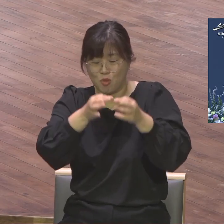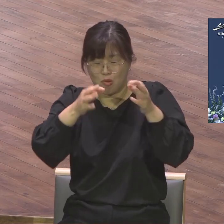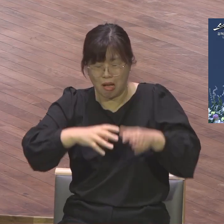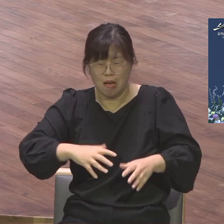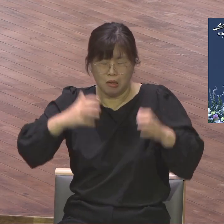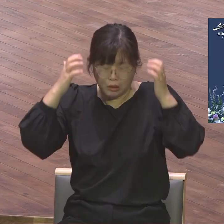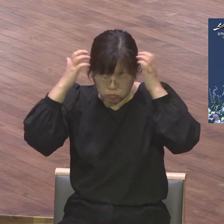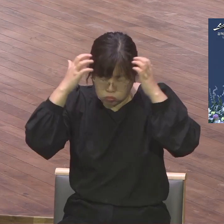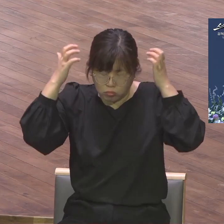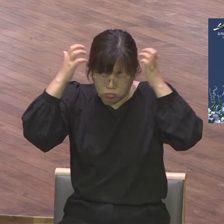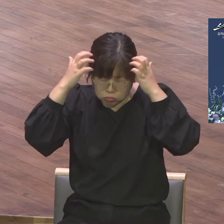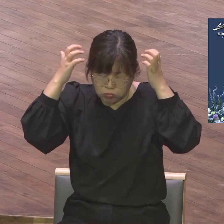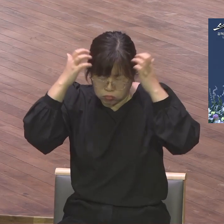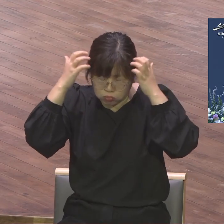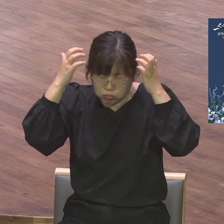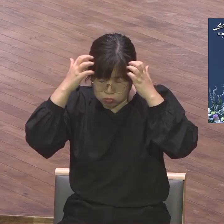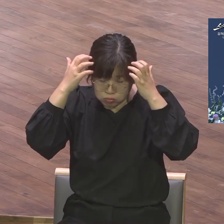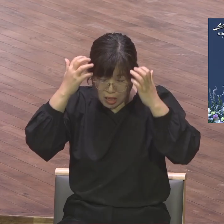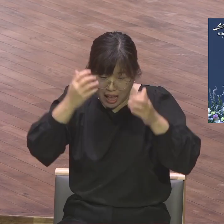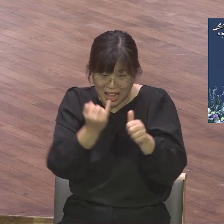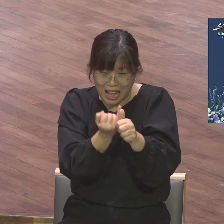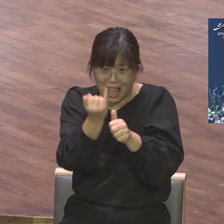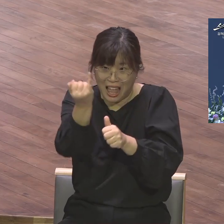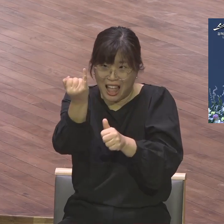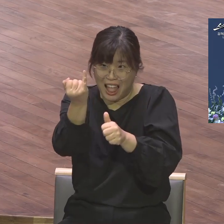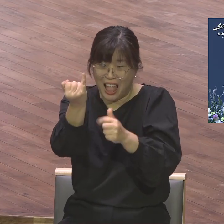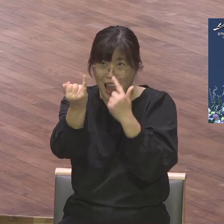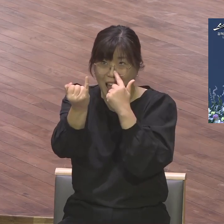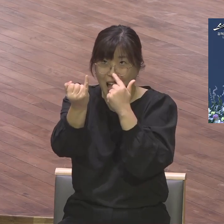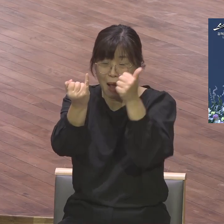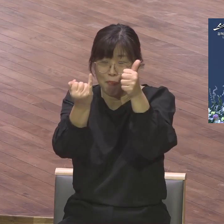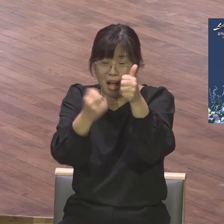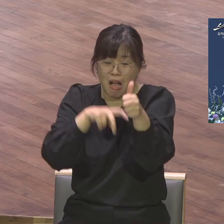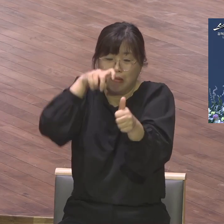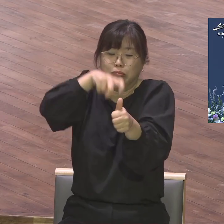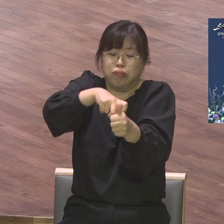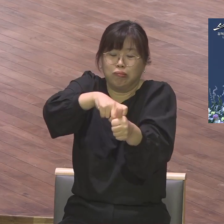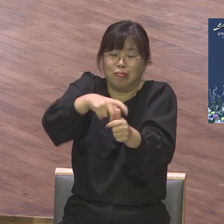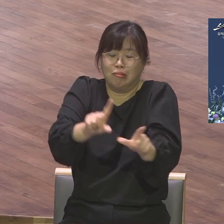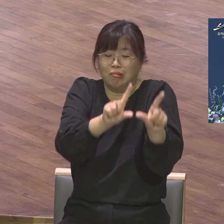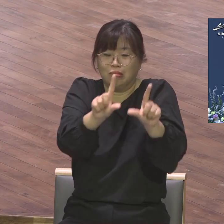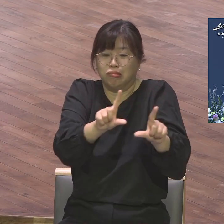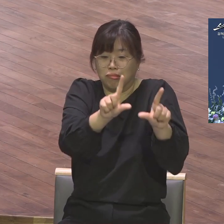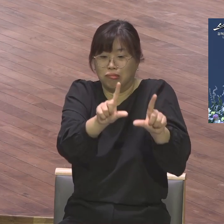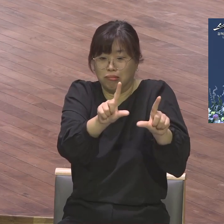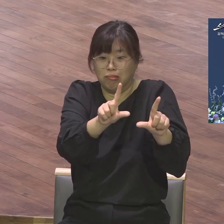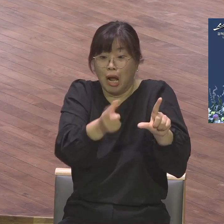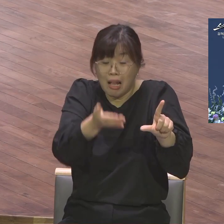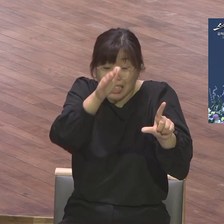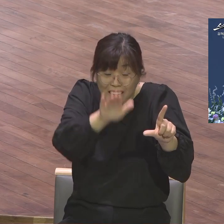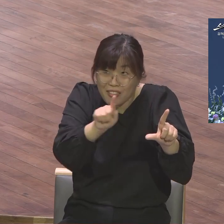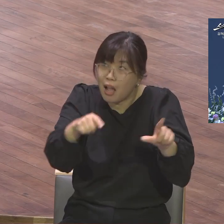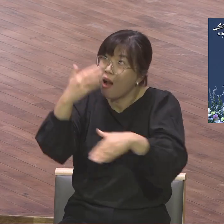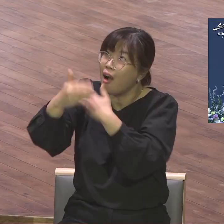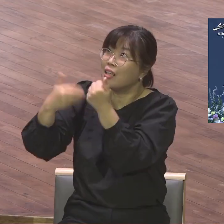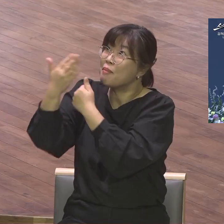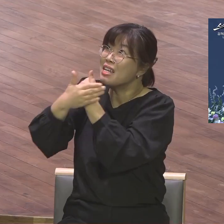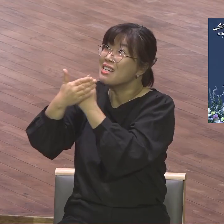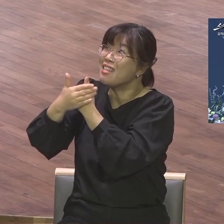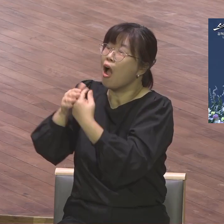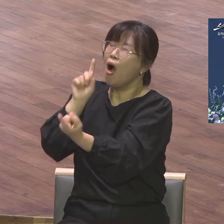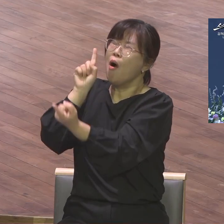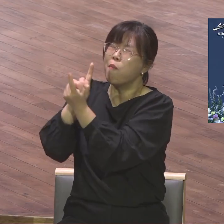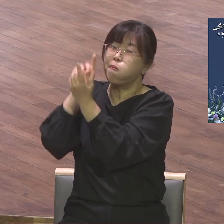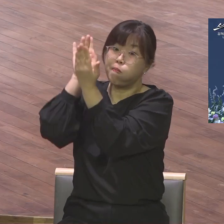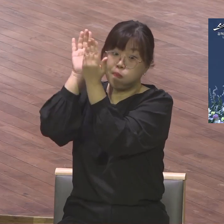살았는데 하나님의 은혜가 은을 탁 임해버리니까 어떻게 해요? 출애굽 이스라엘 백성